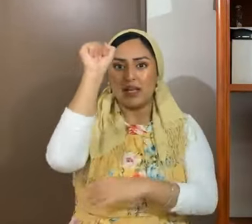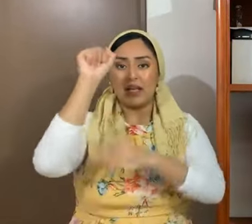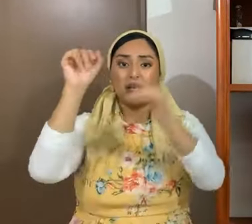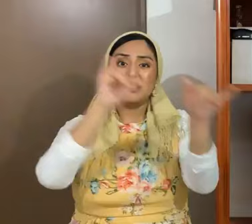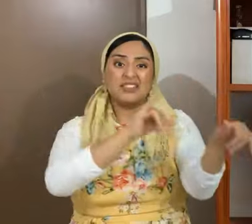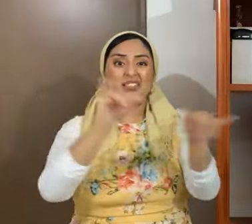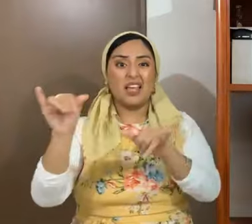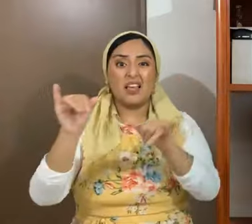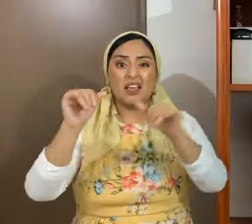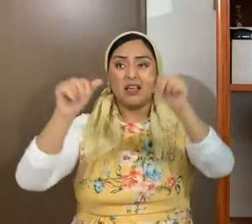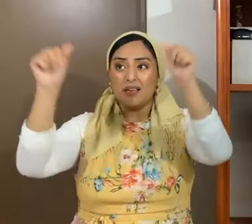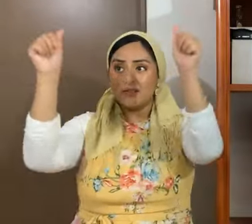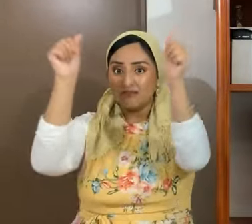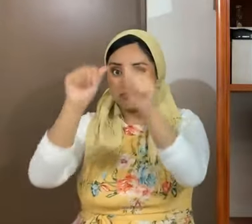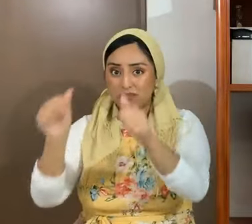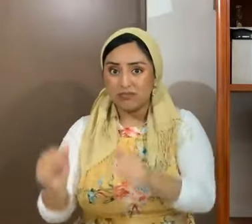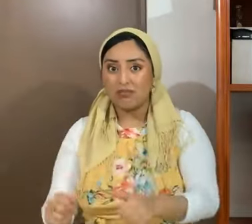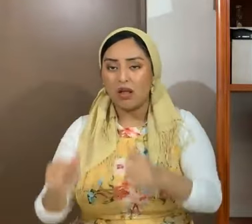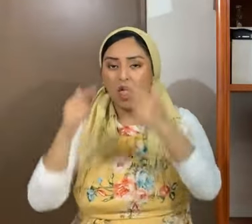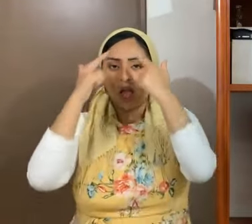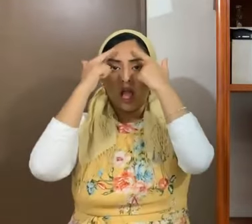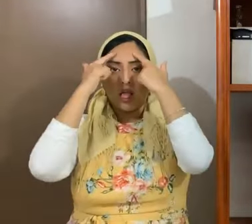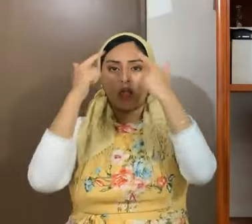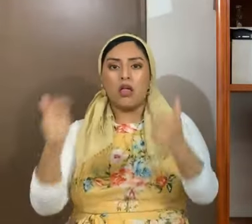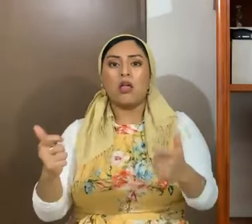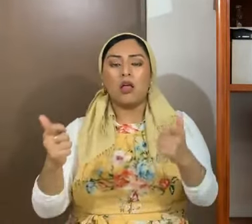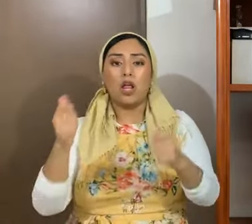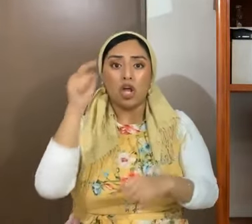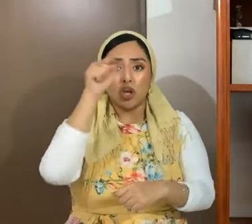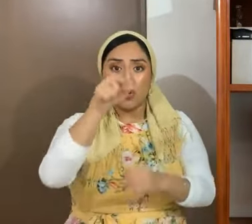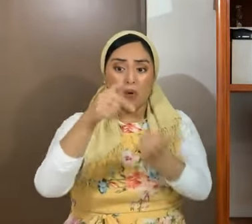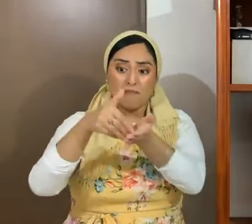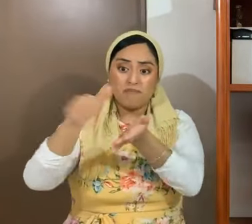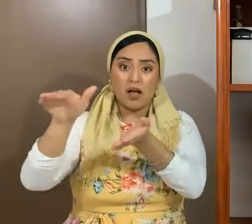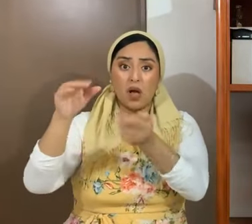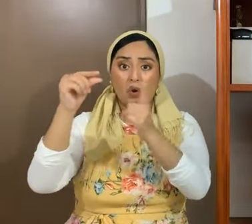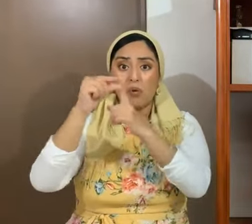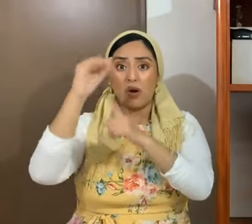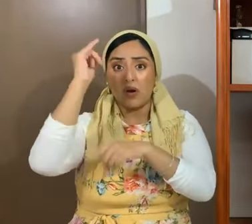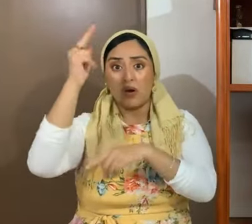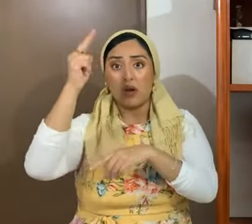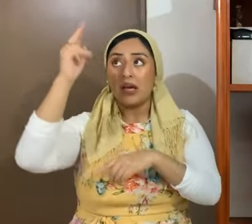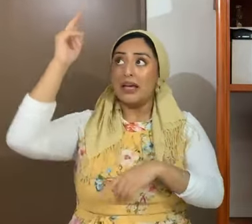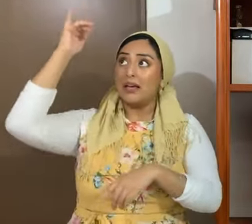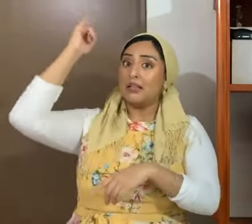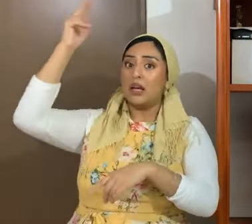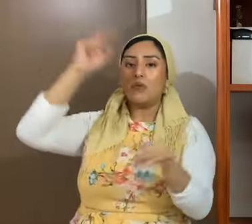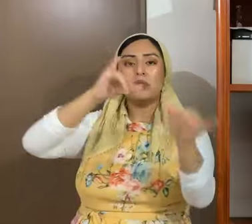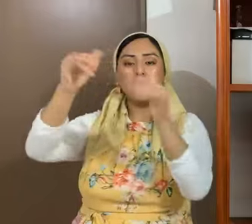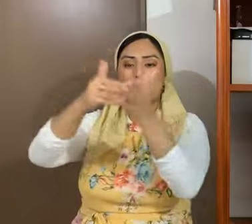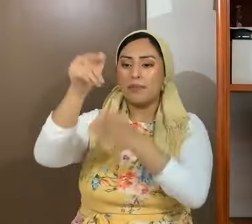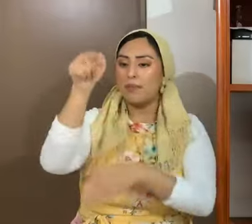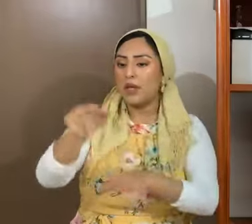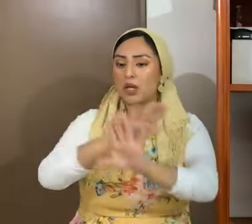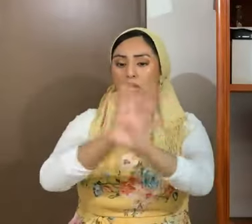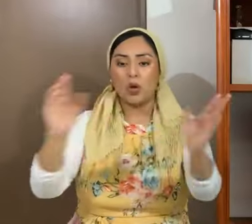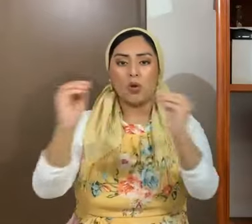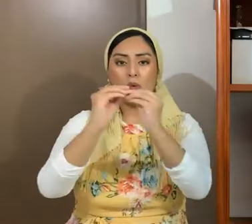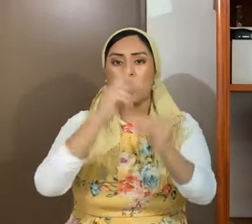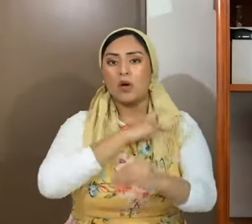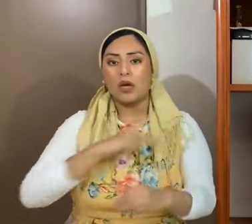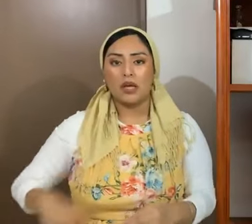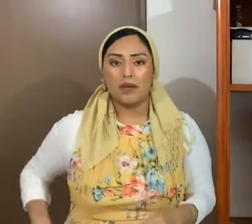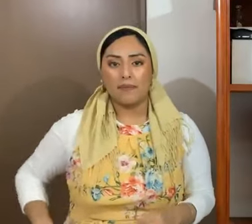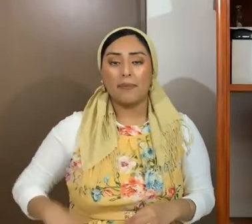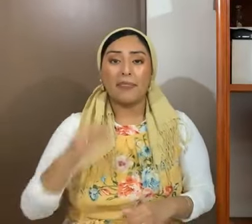idolatría, como ídolos e idolatría la obstinación. Por cuanto tú desechaste la palabra de Yahweh, Él también te ha desechado para que no seas rey.